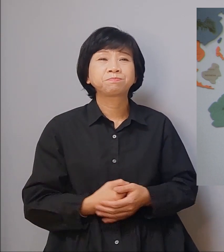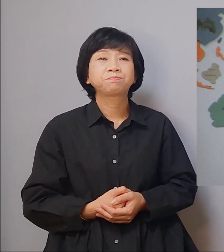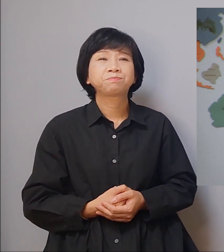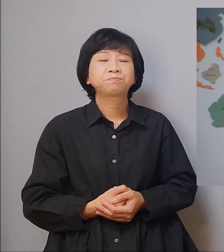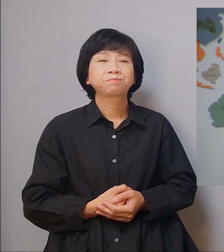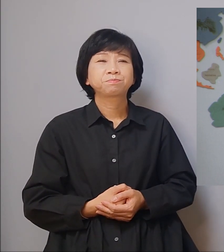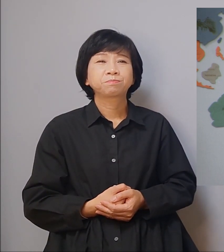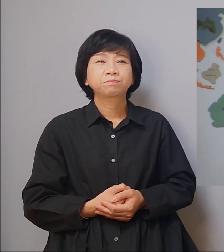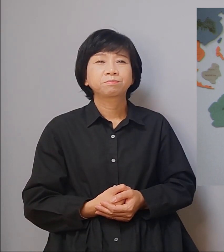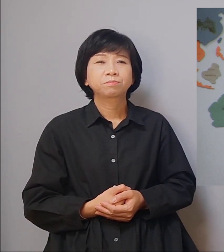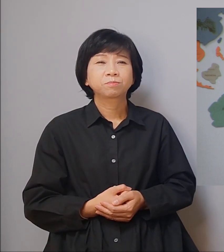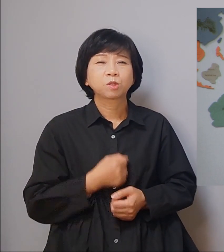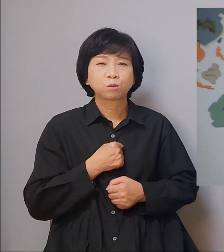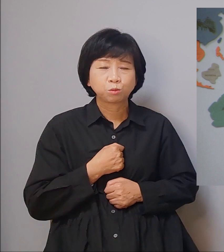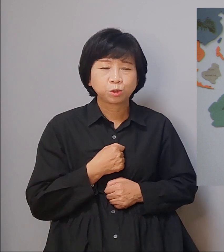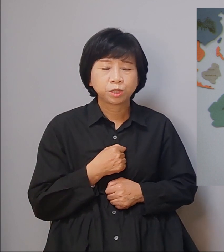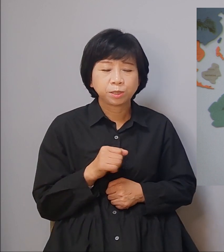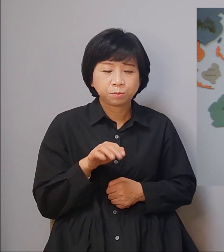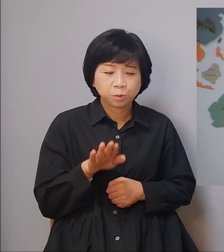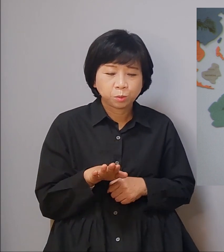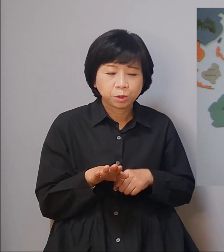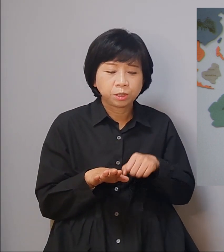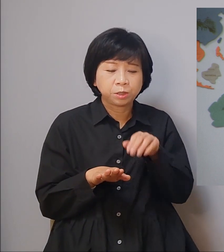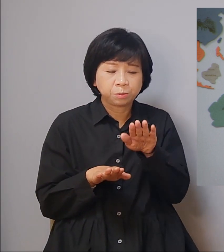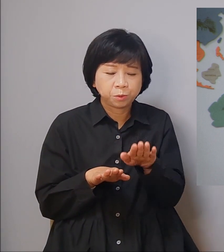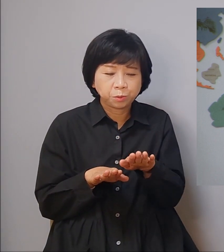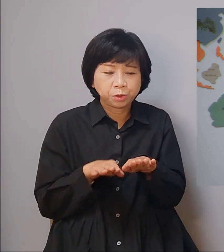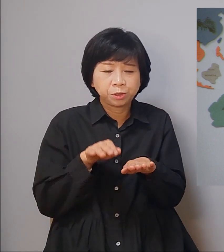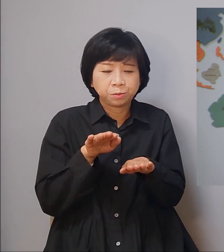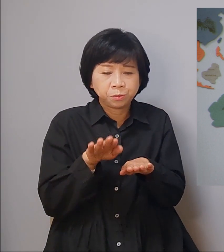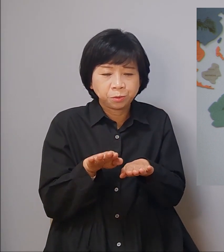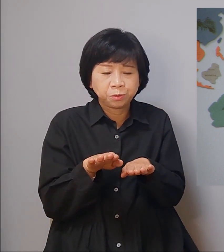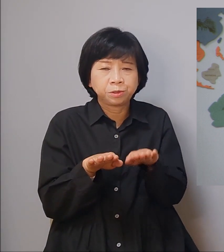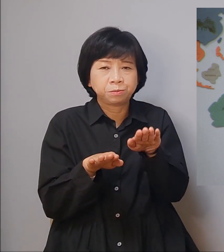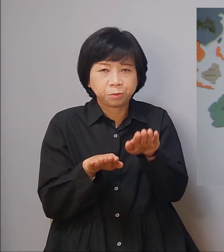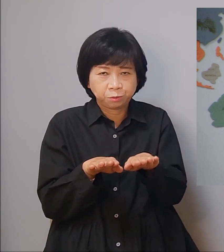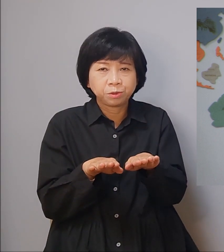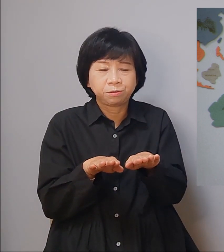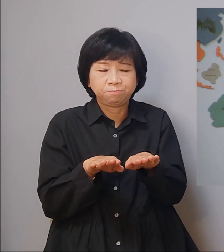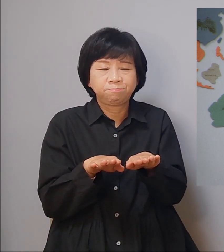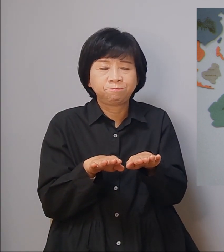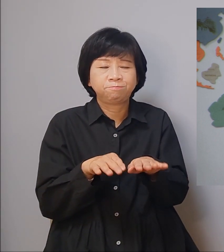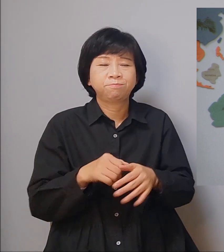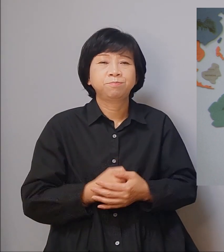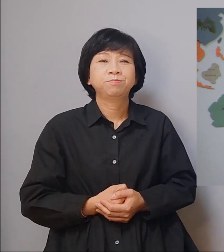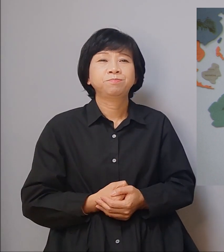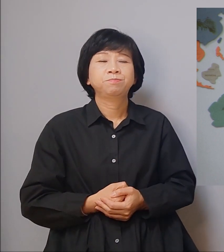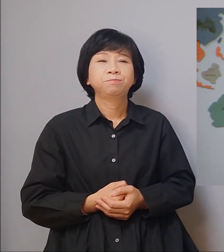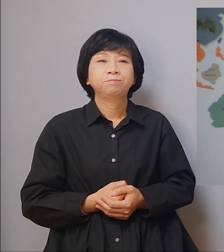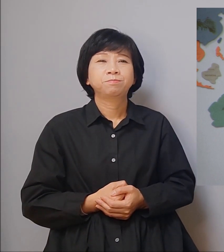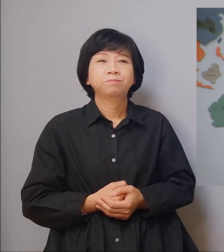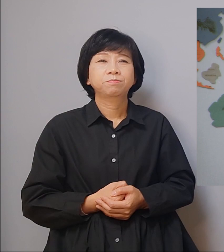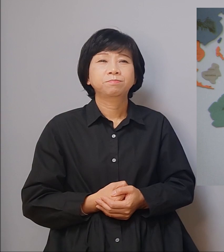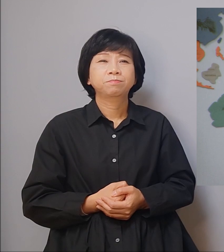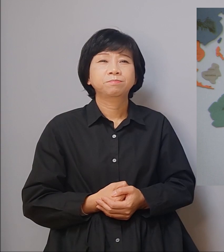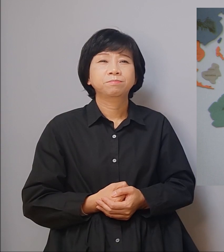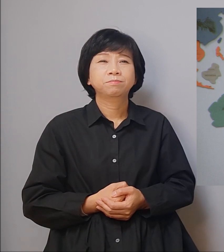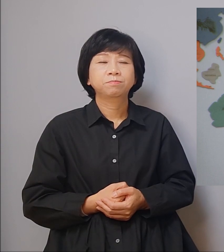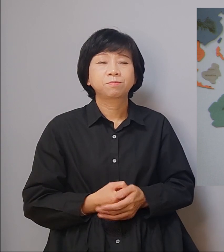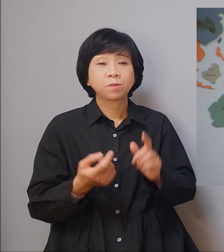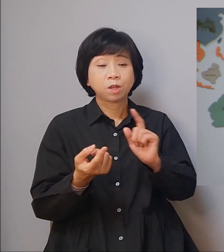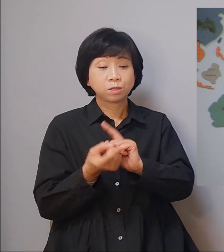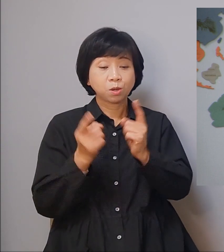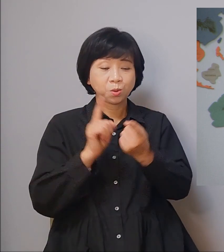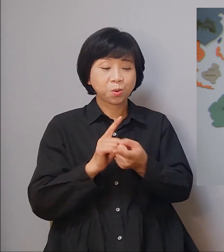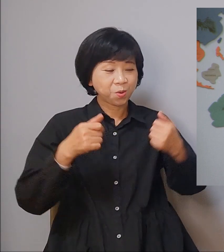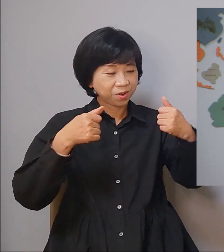조심조심 하시면 또 이렇게 서로 이렇게 잘 잡아주고 다니시고 몇 분이 그러시면 좋겠습니다. 우리 옆에 분 앞뒤 분들